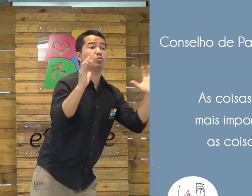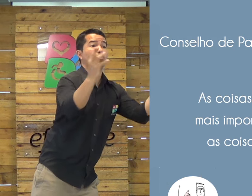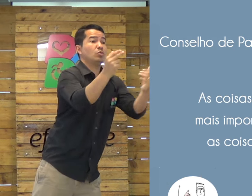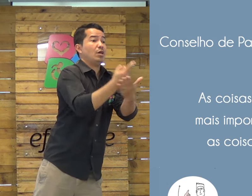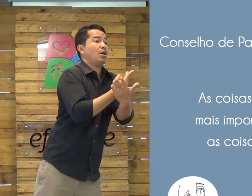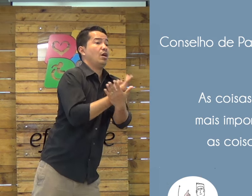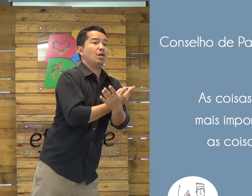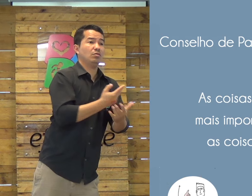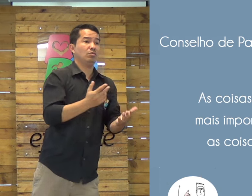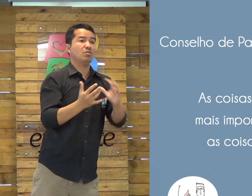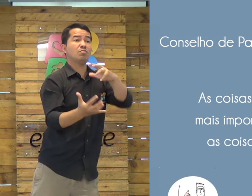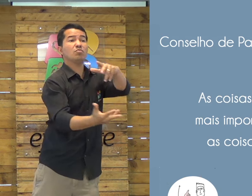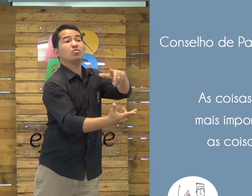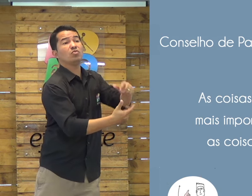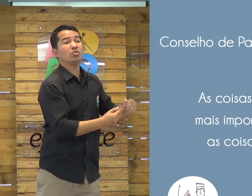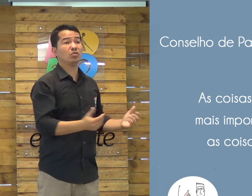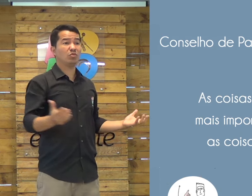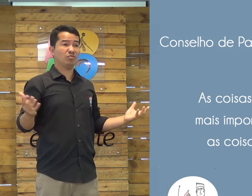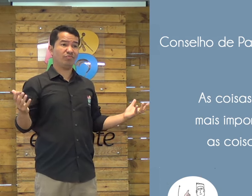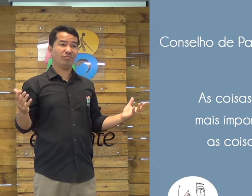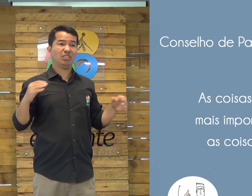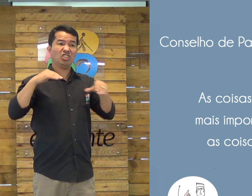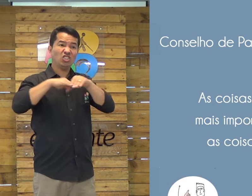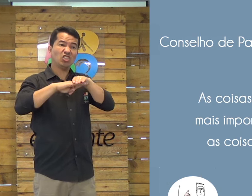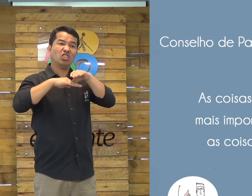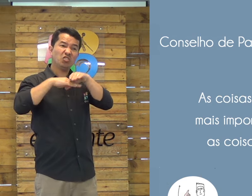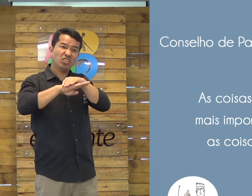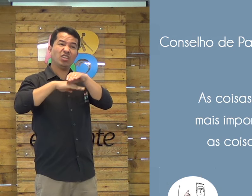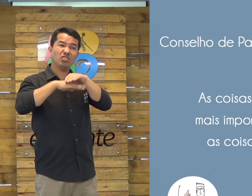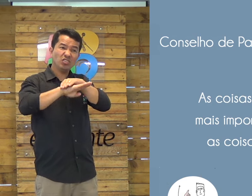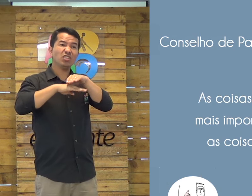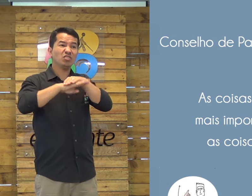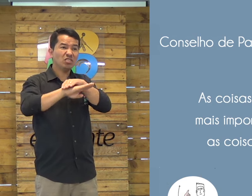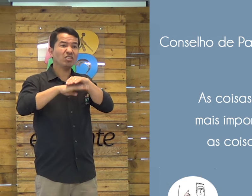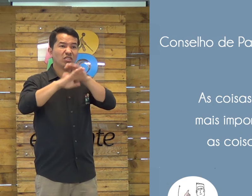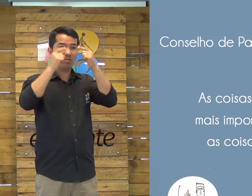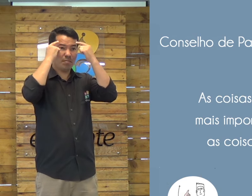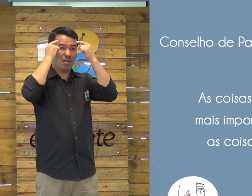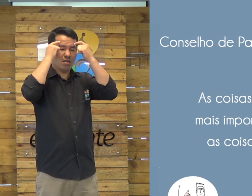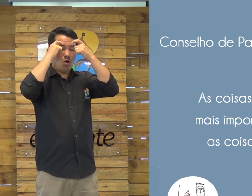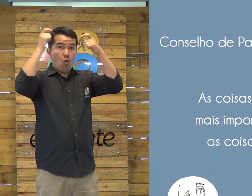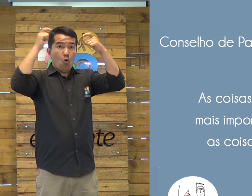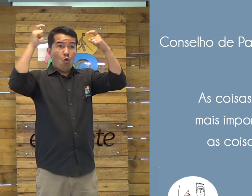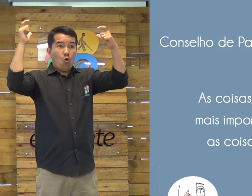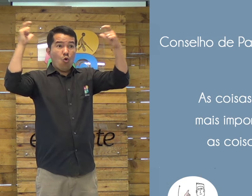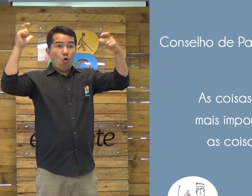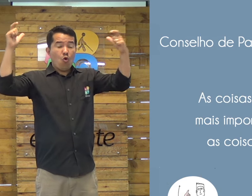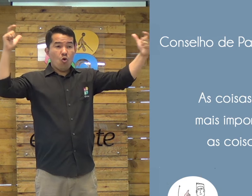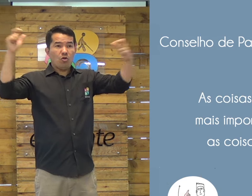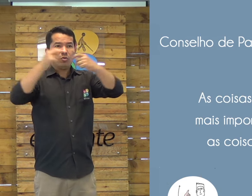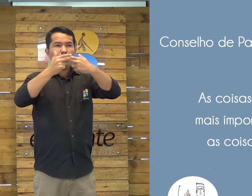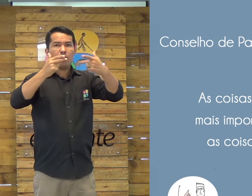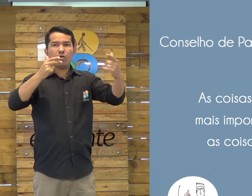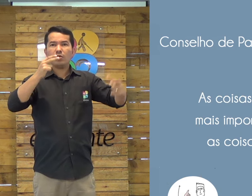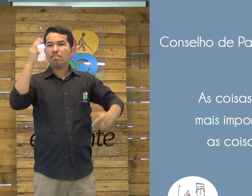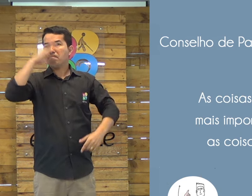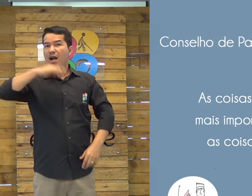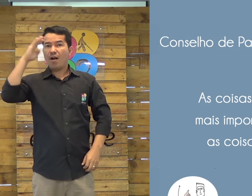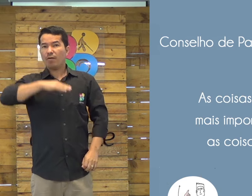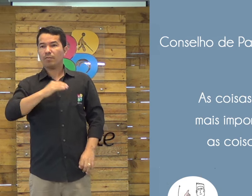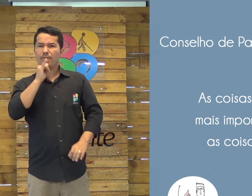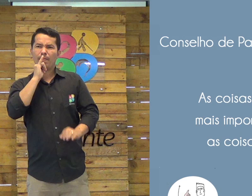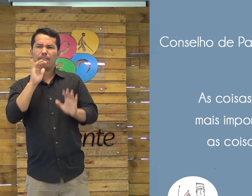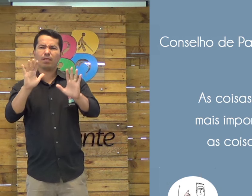peca, você vai ter um monte de coisa errada, você só montou sujeira na sua mente. E sua mente se enche de